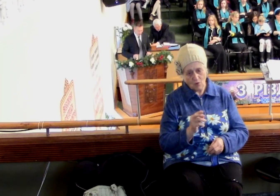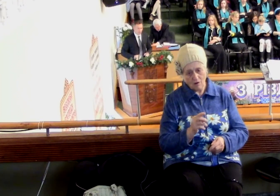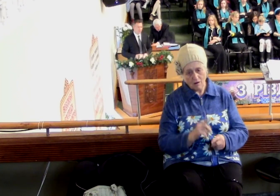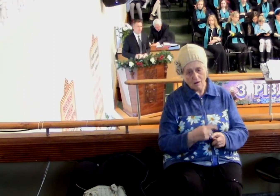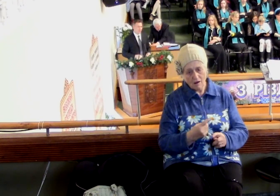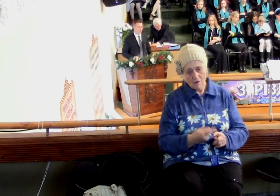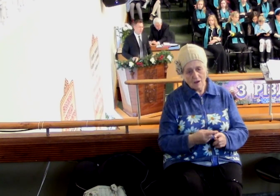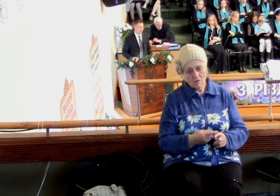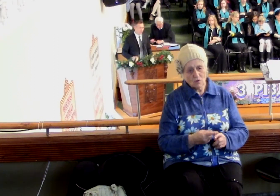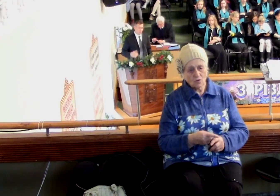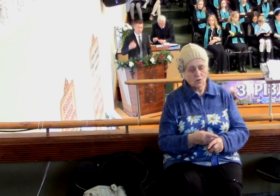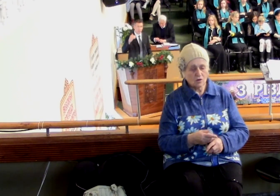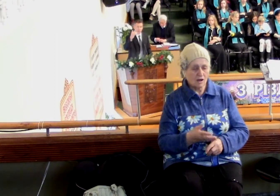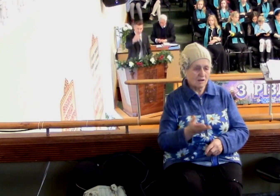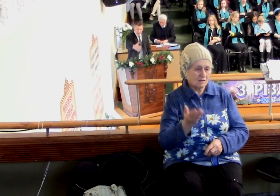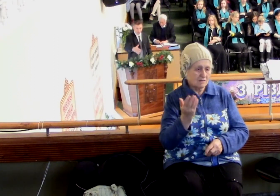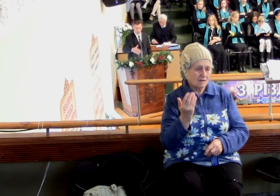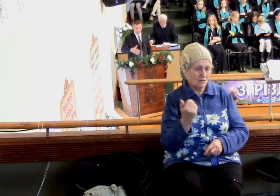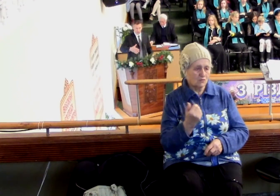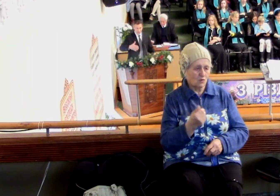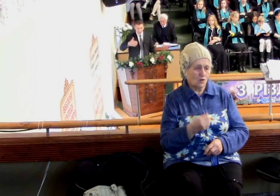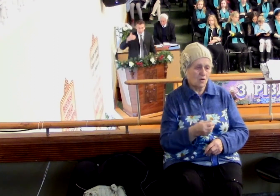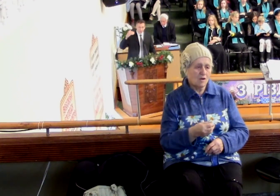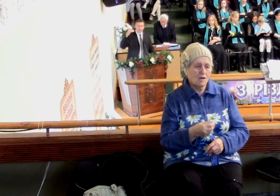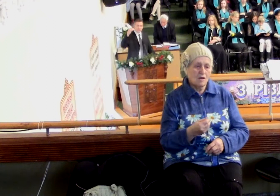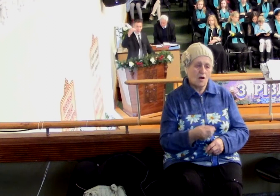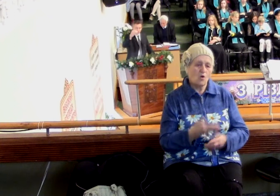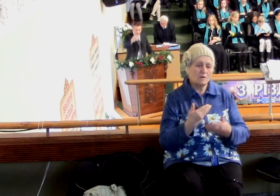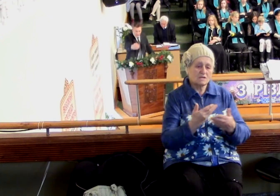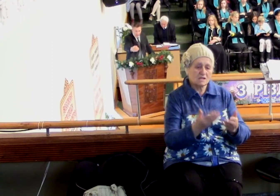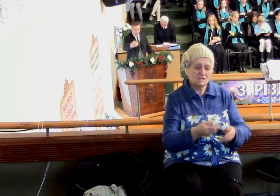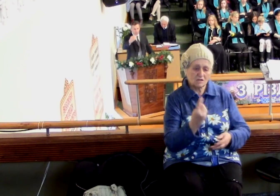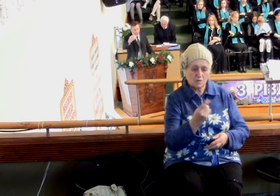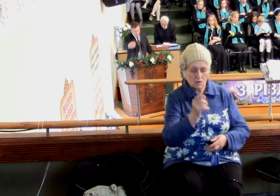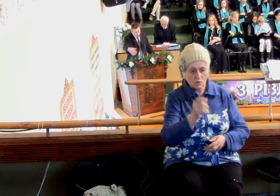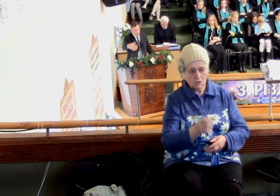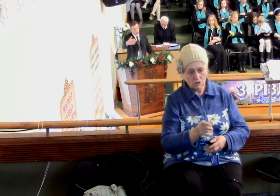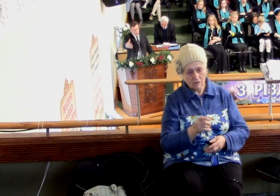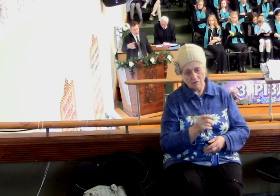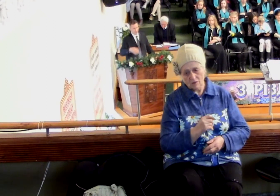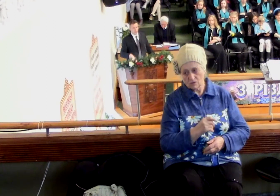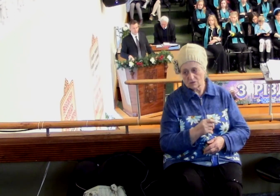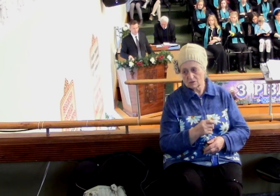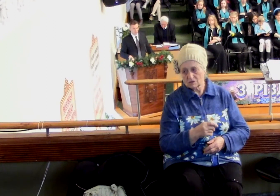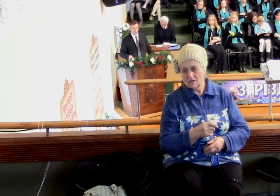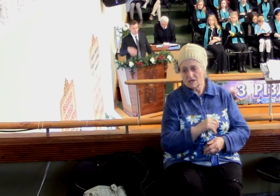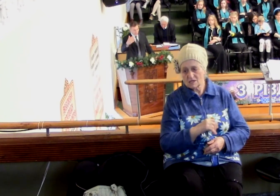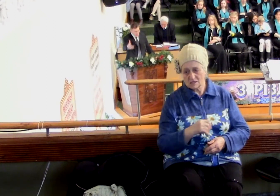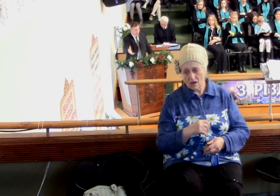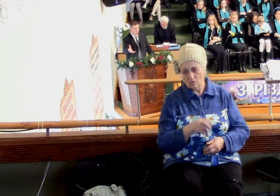когда-то обратился к человеку в саду Эдема и вышел сам навстречу согрешившему